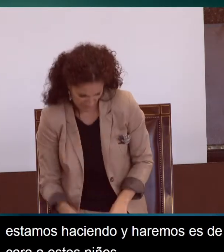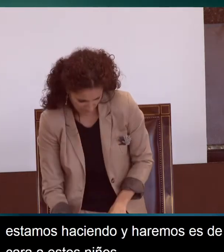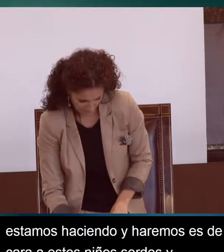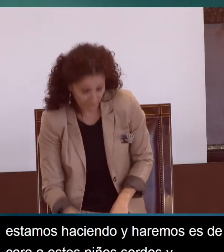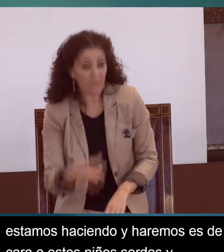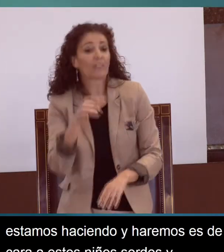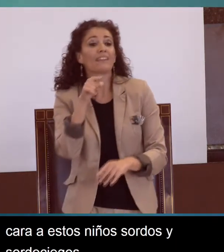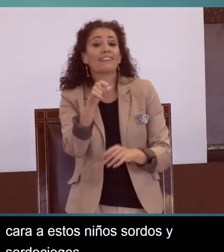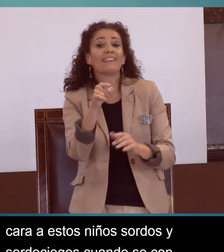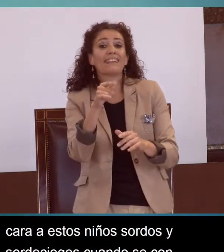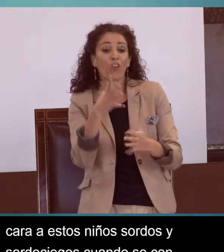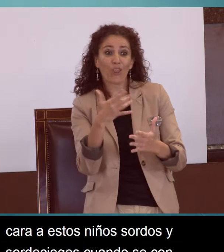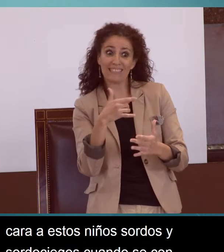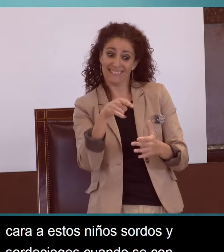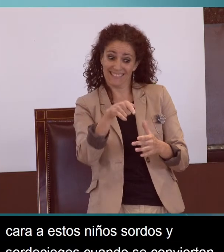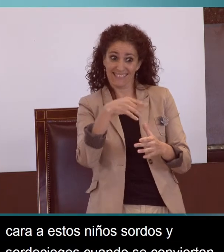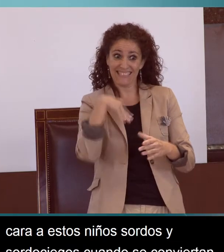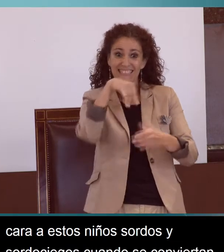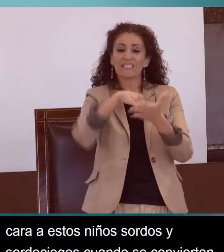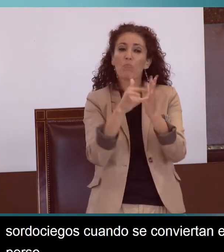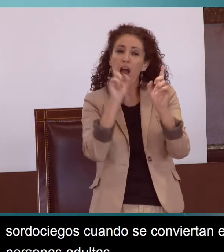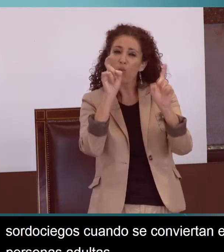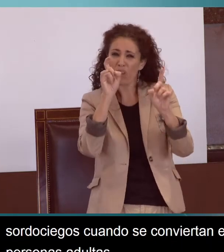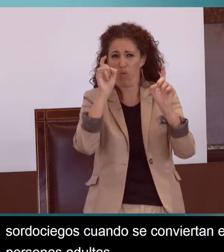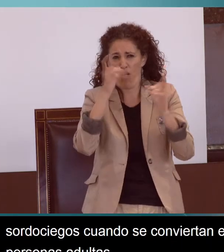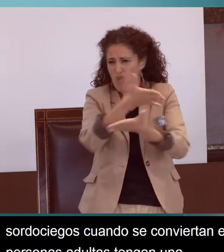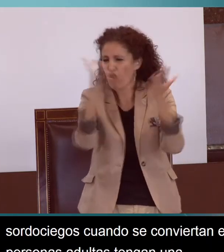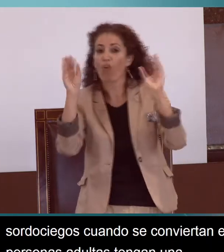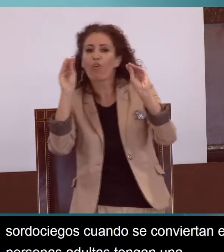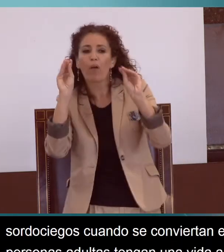Que puedan desenvolverse de manera bilingüe en cualquier situación de su vida.